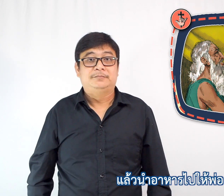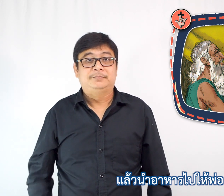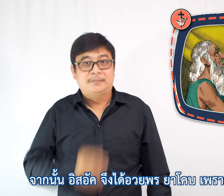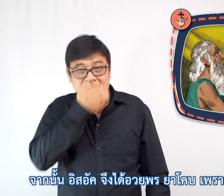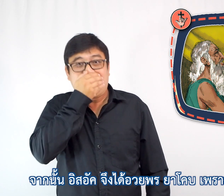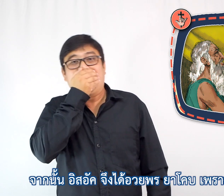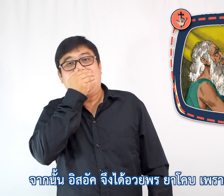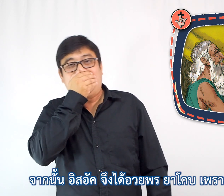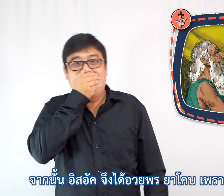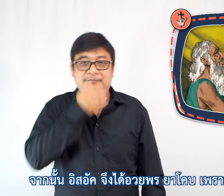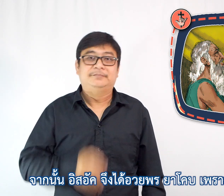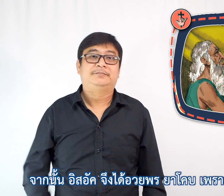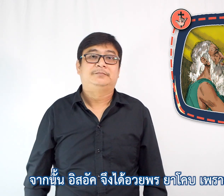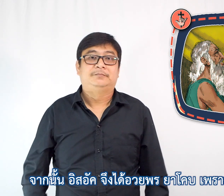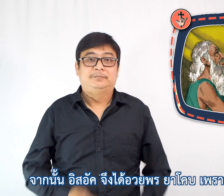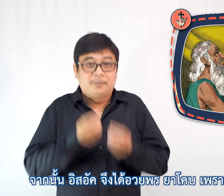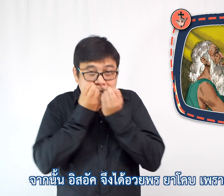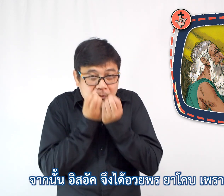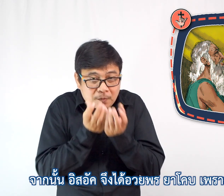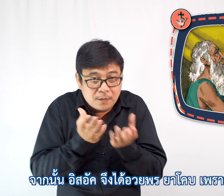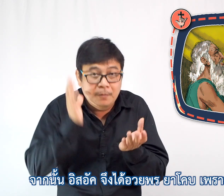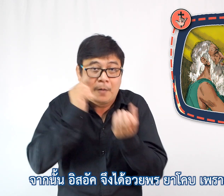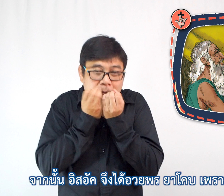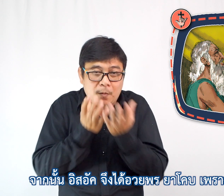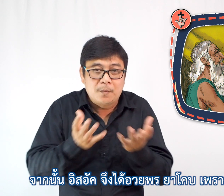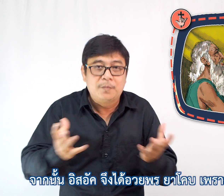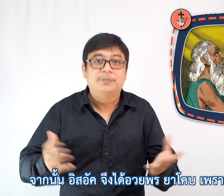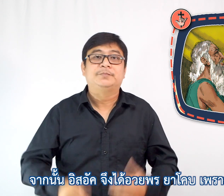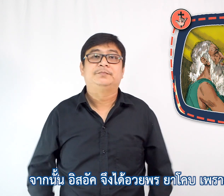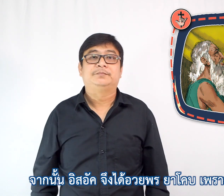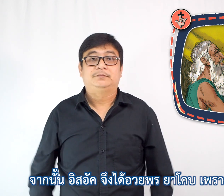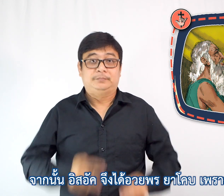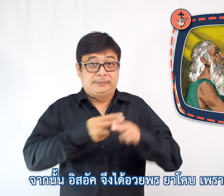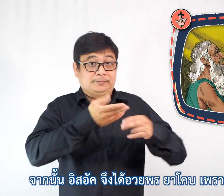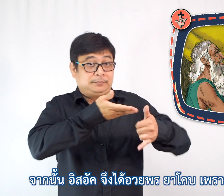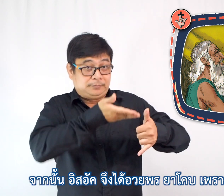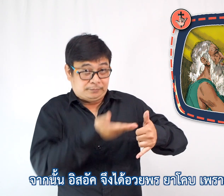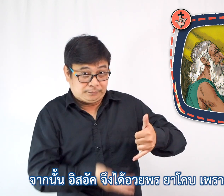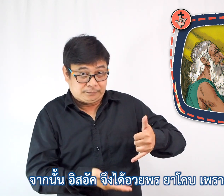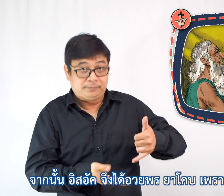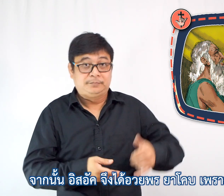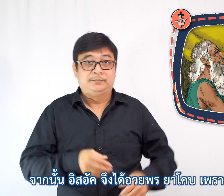จากนั้นอิสอัคจึงได้อวยพรยาโคบเพราะคิดว่าเป็นเอซาว